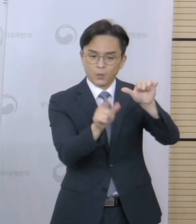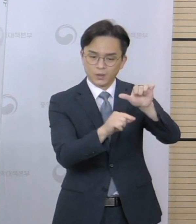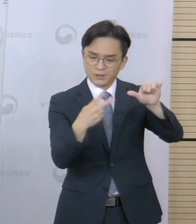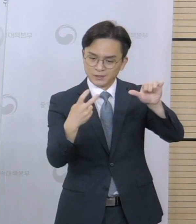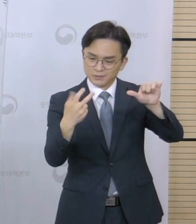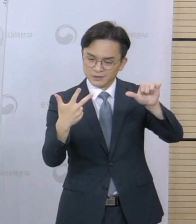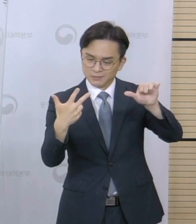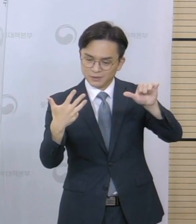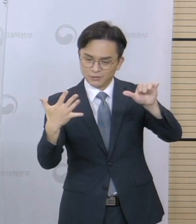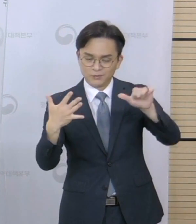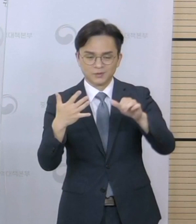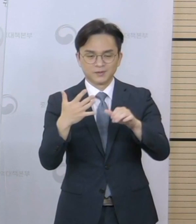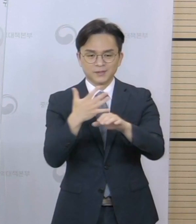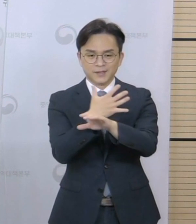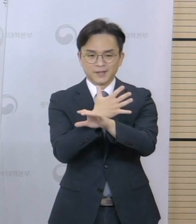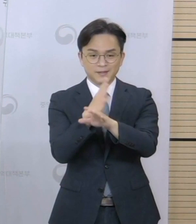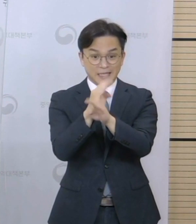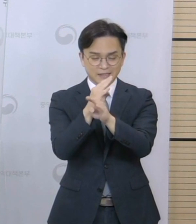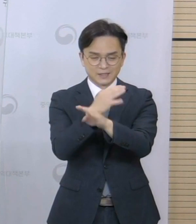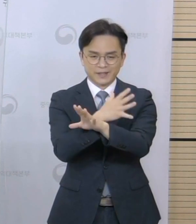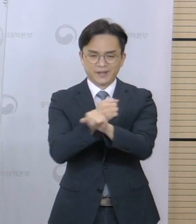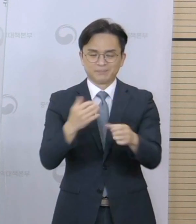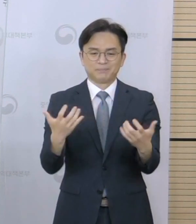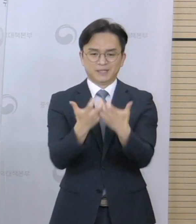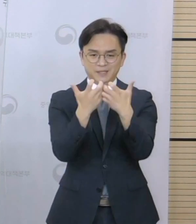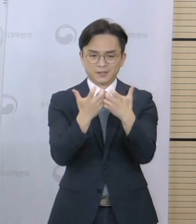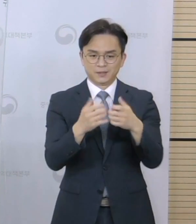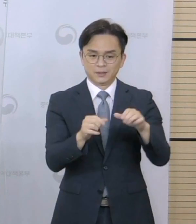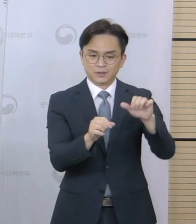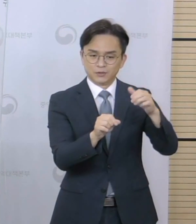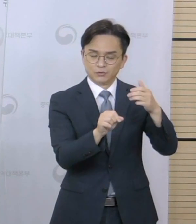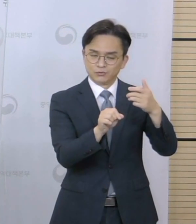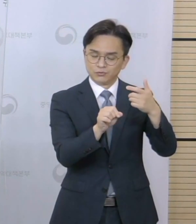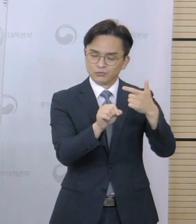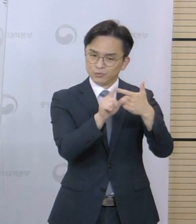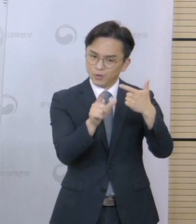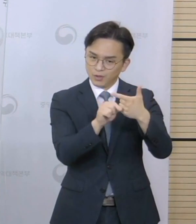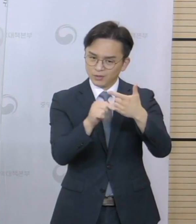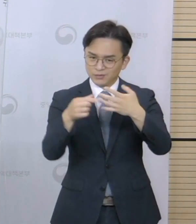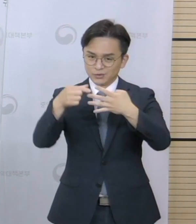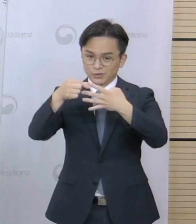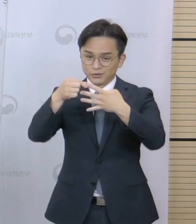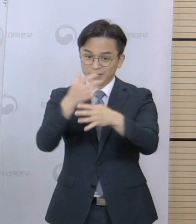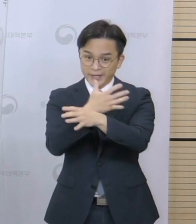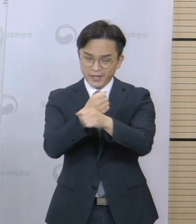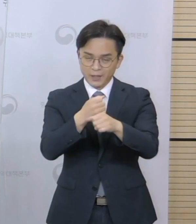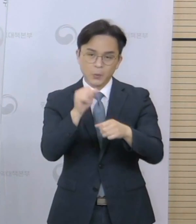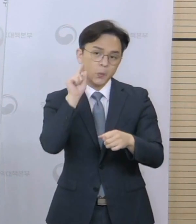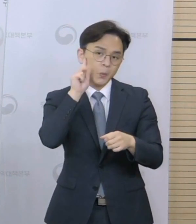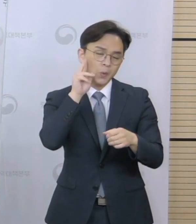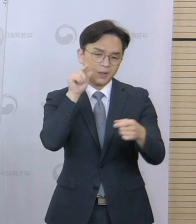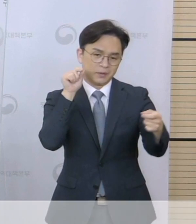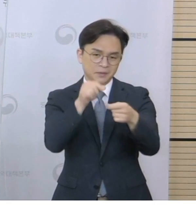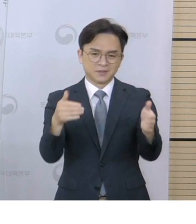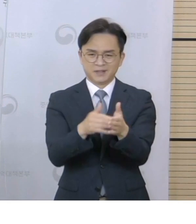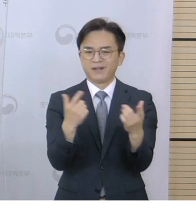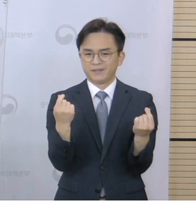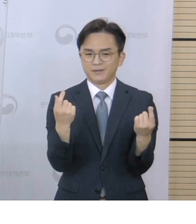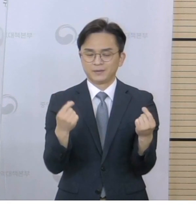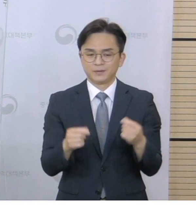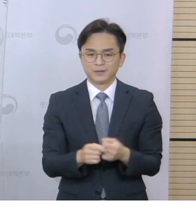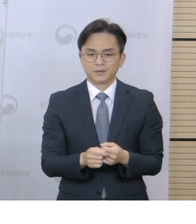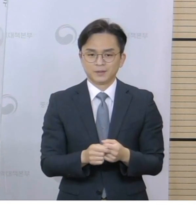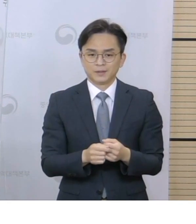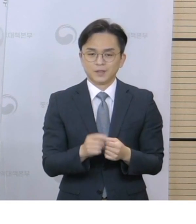되었으며 6월 첫째 쪽에 약은 이번주에 마감될 것으로 개포 입니다 사전예약은 이거 3일까지